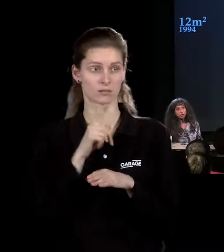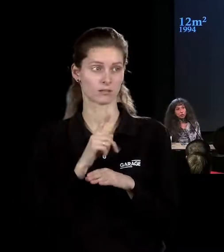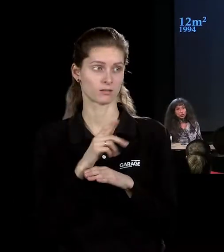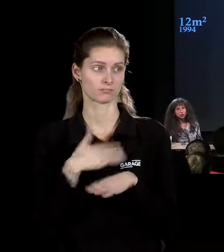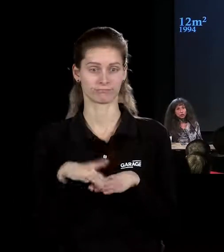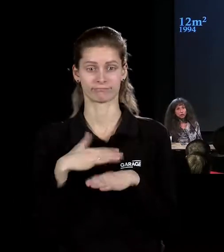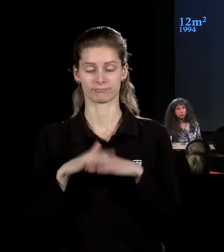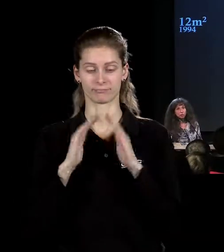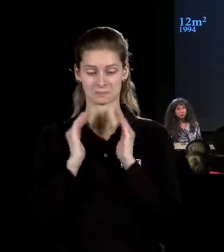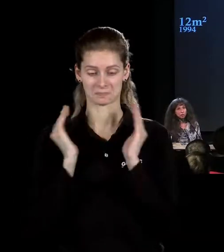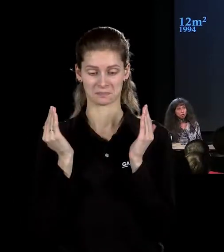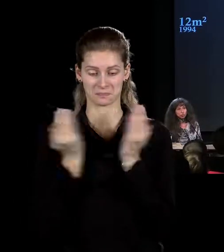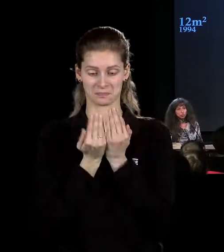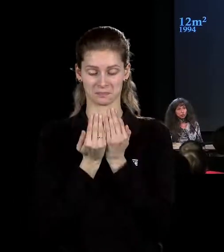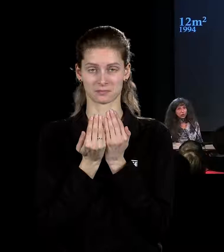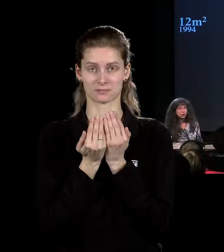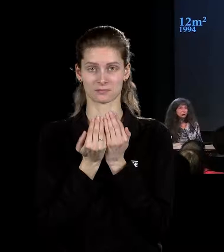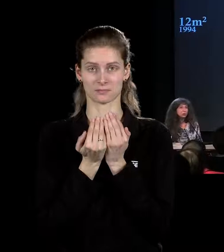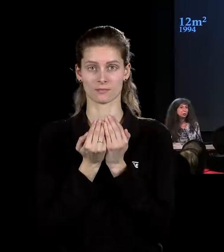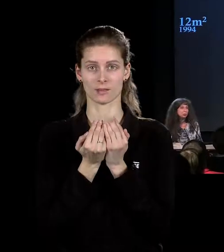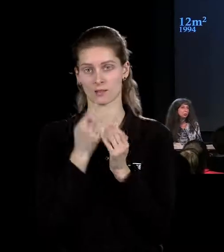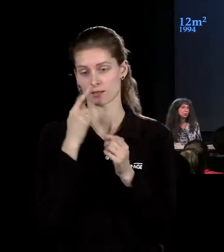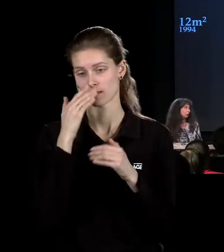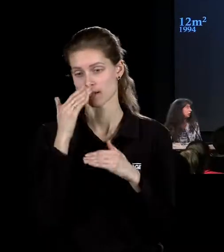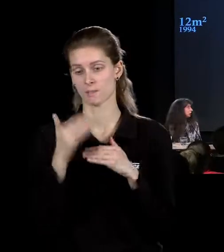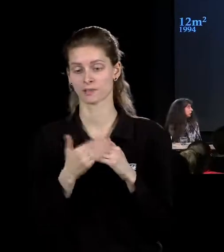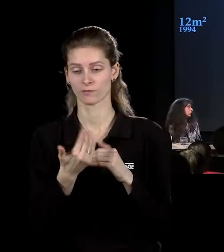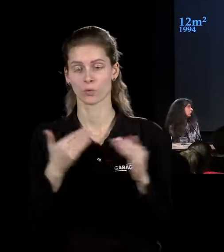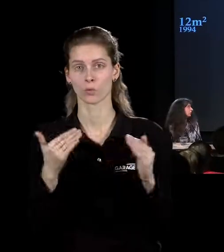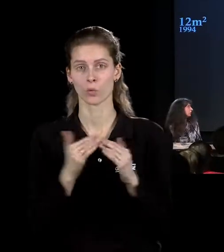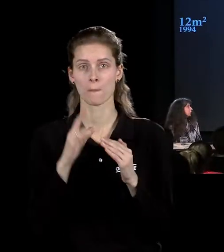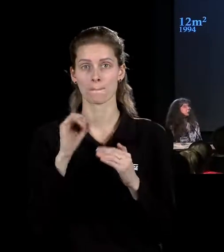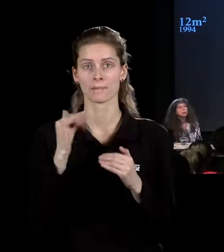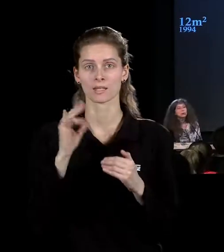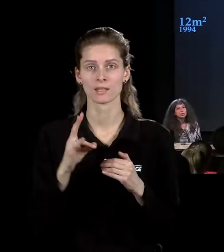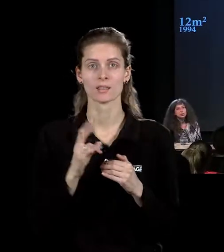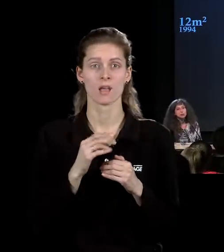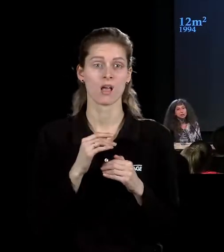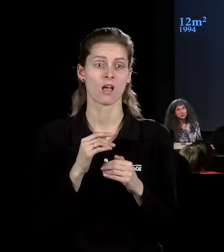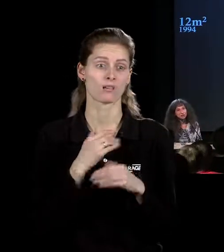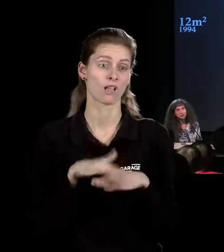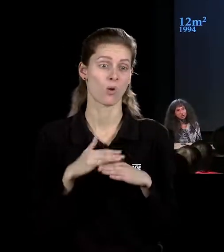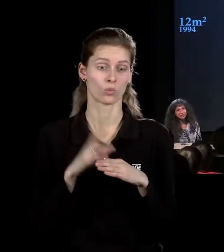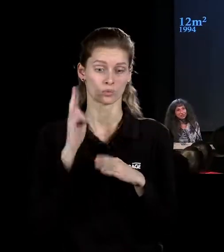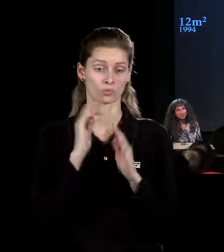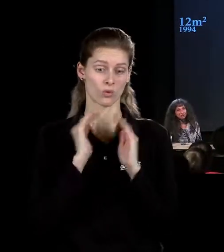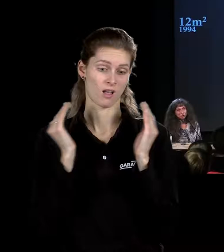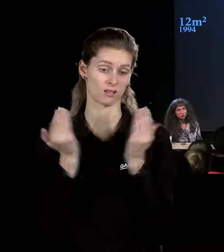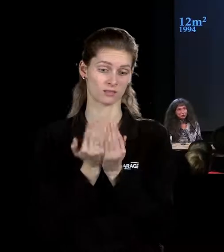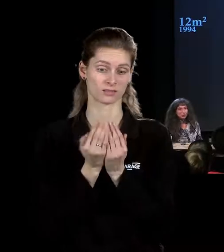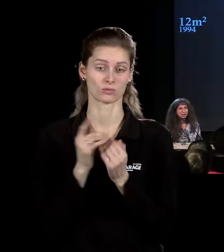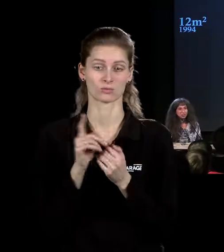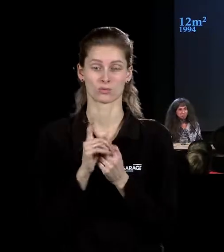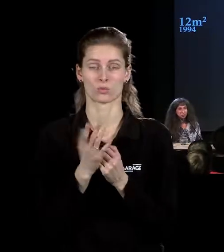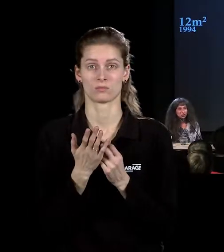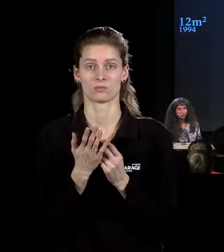туалета, который находился недалеко от его дома в Пекине, общественный туалет, ну, который, как знаете, как все общественные туалеты в социалистических странах, это